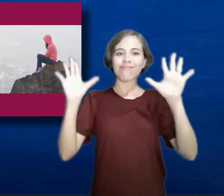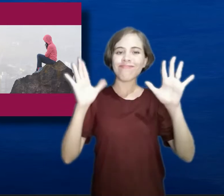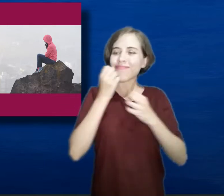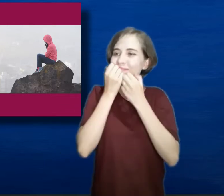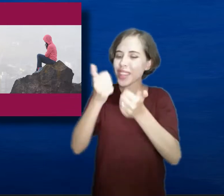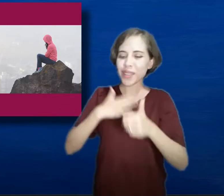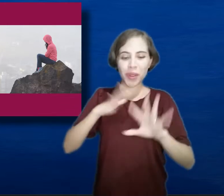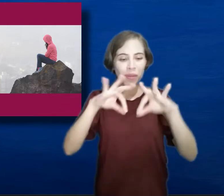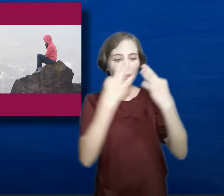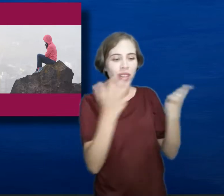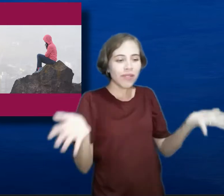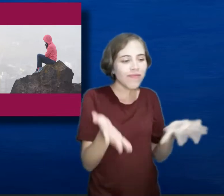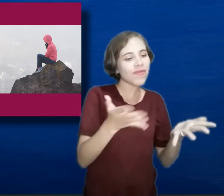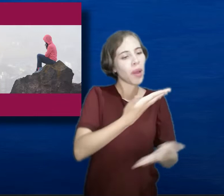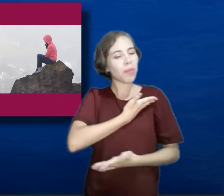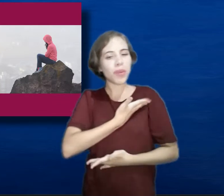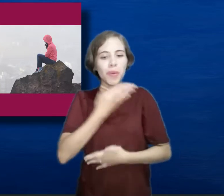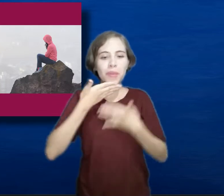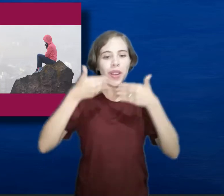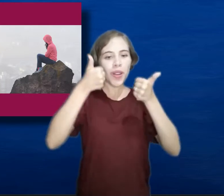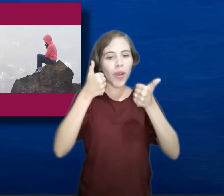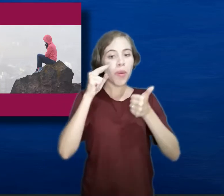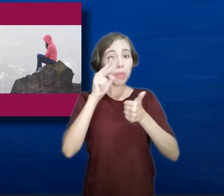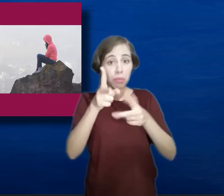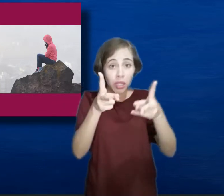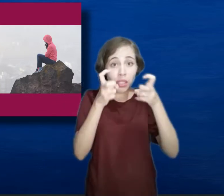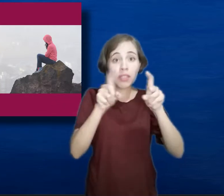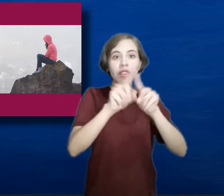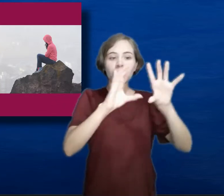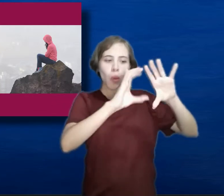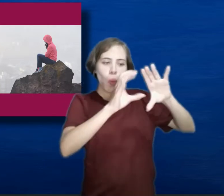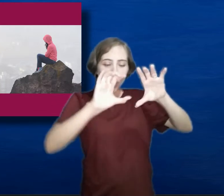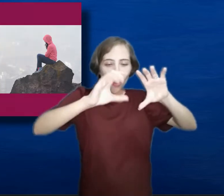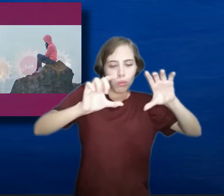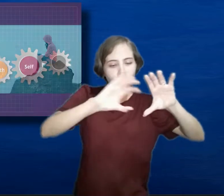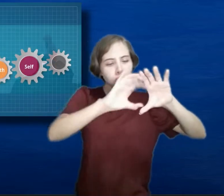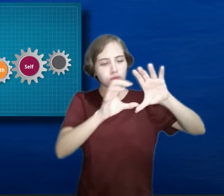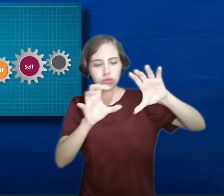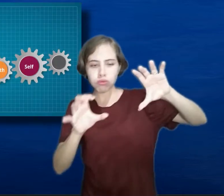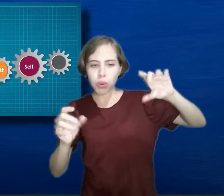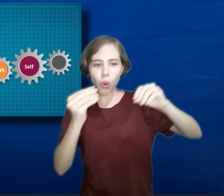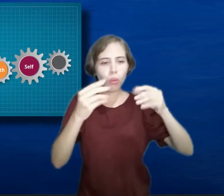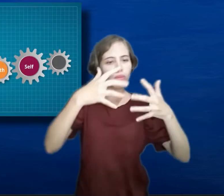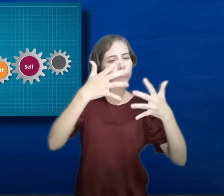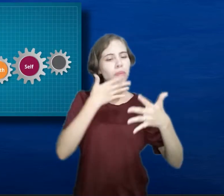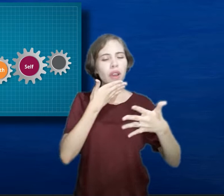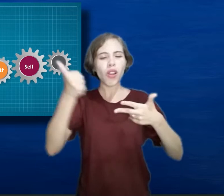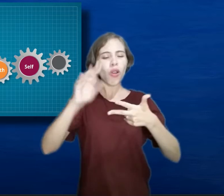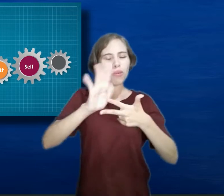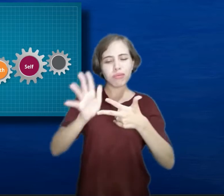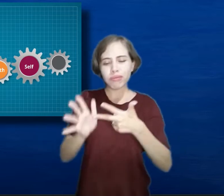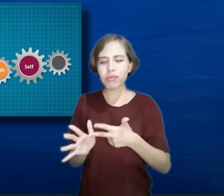um benefício a mim pessoalmente, mas me permite nutrir a minha família e meus amigos melhor.